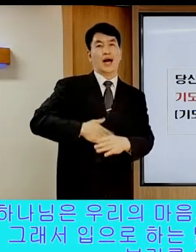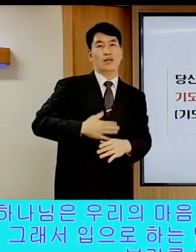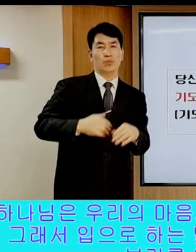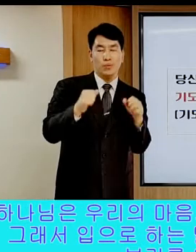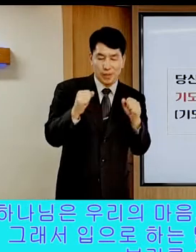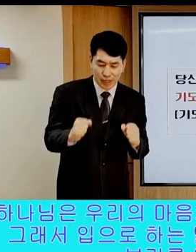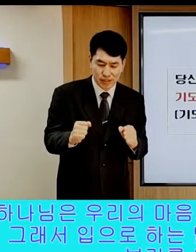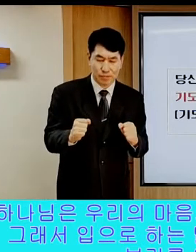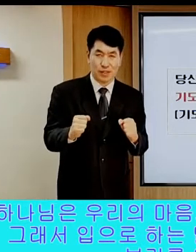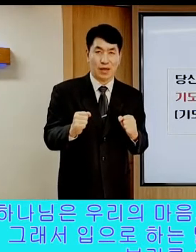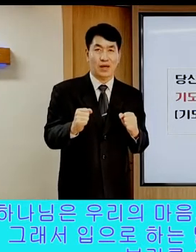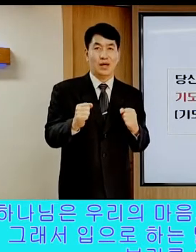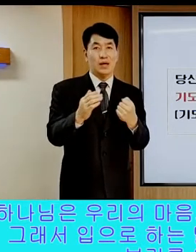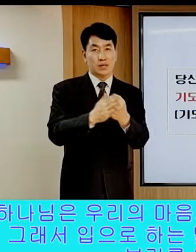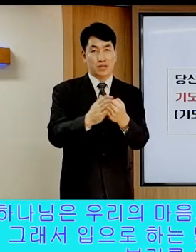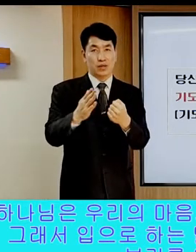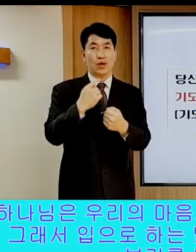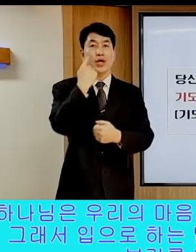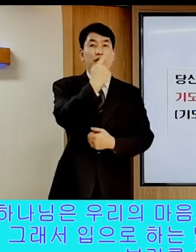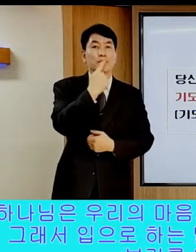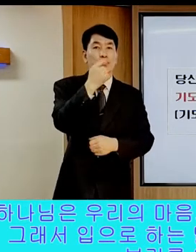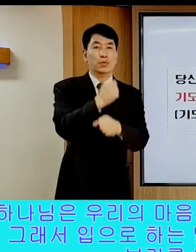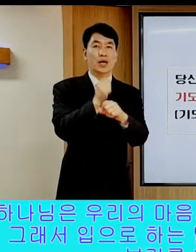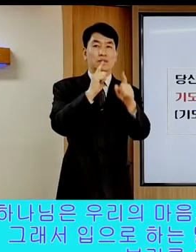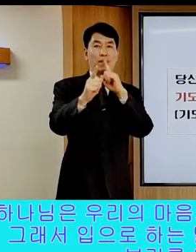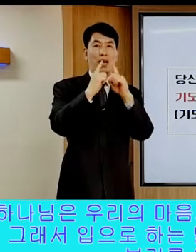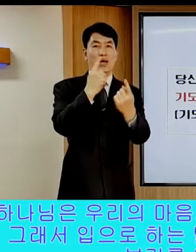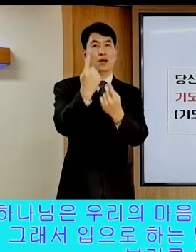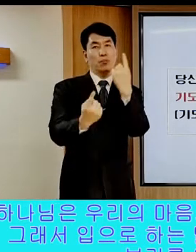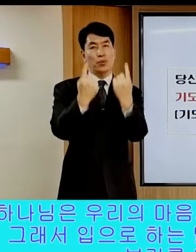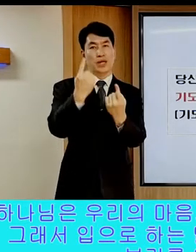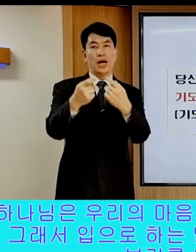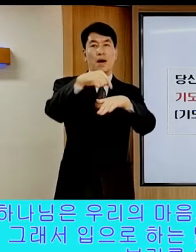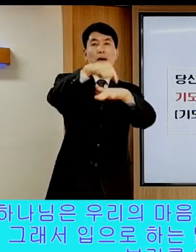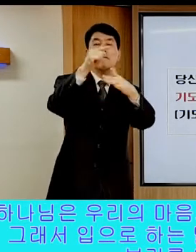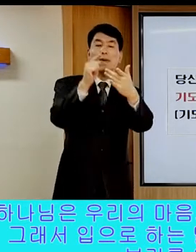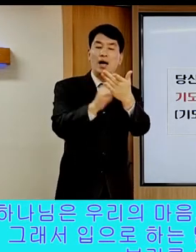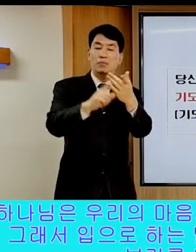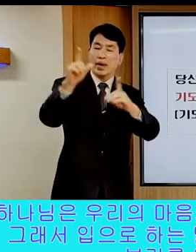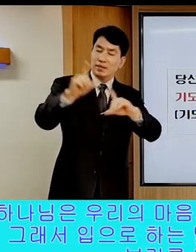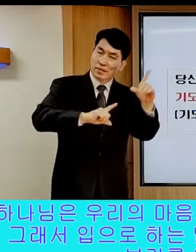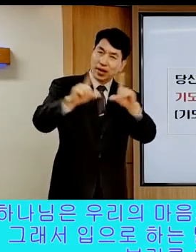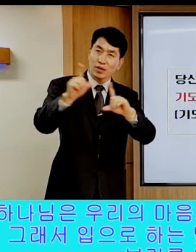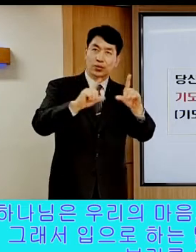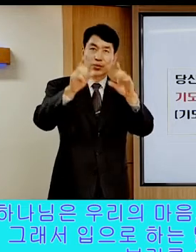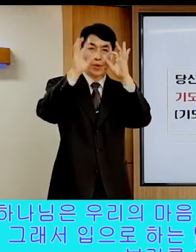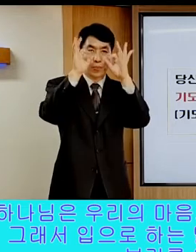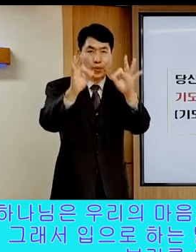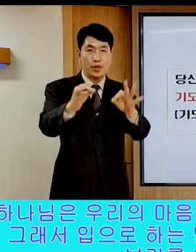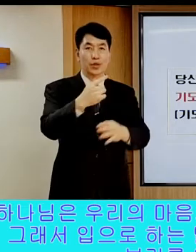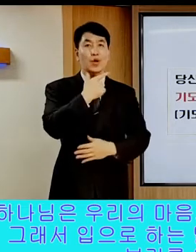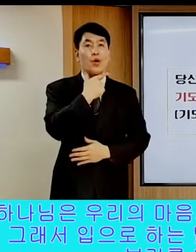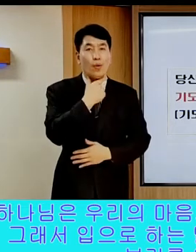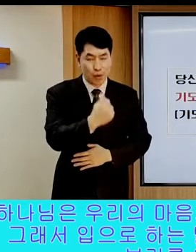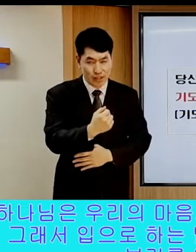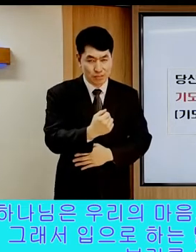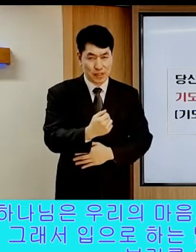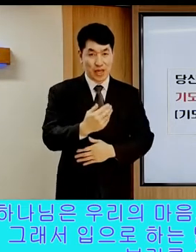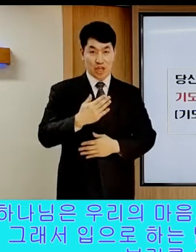알고 계십니다. 그래서 입으로 하는 말보다 마음의 태도를 보기를 원하십니다.